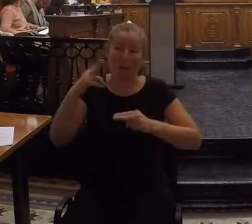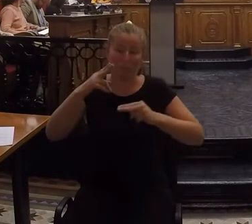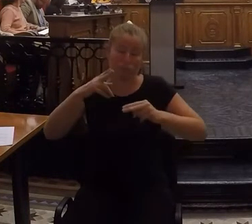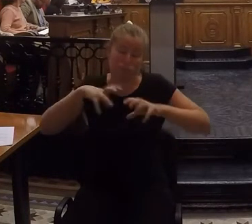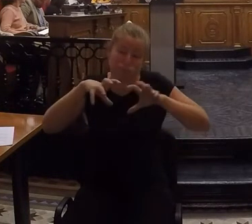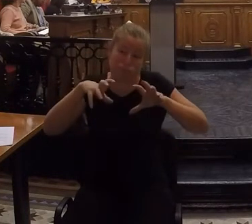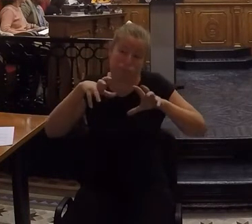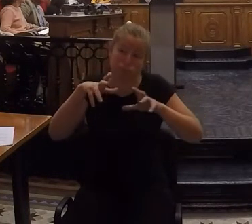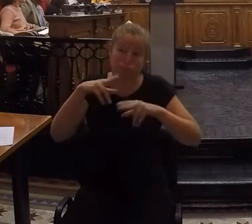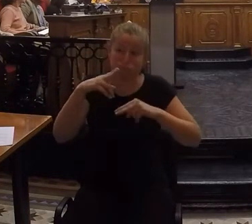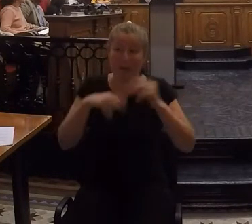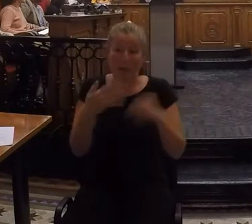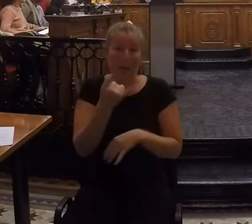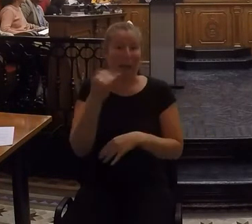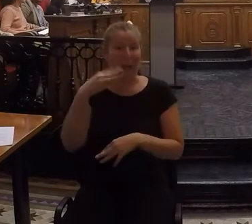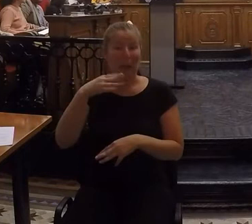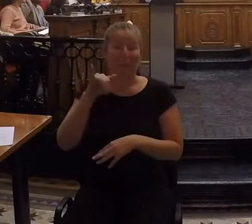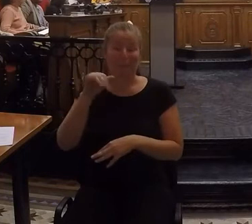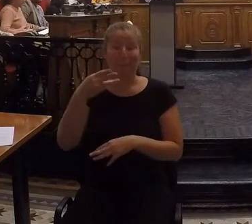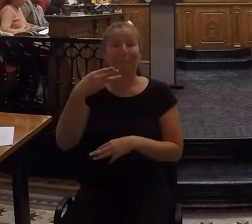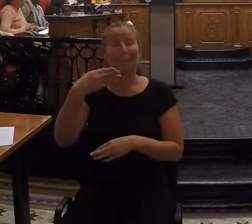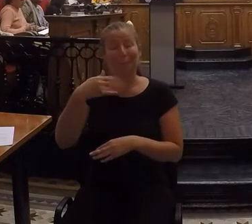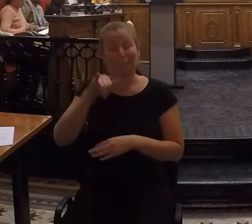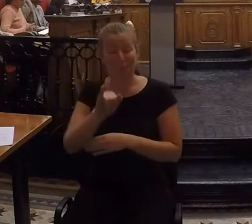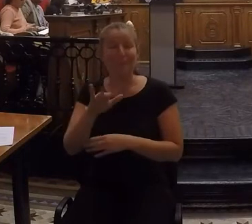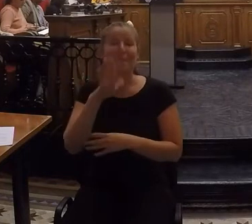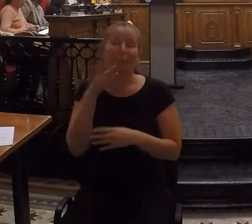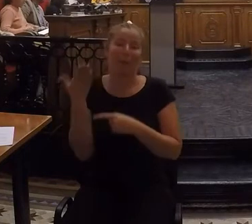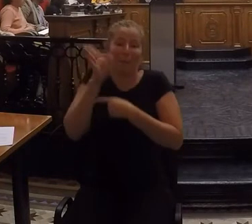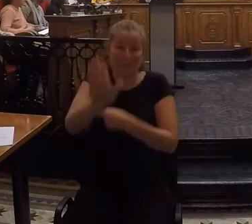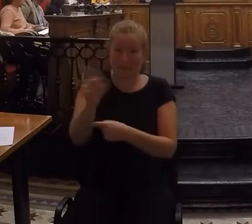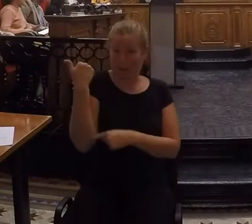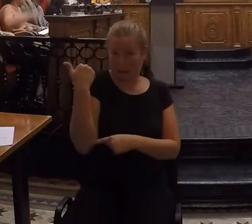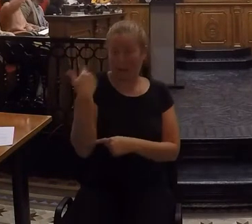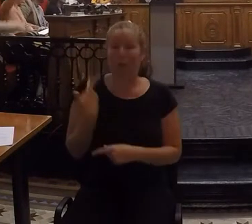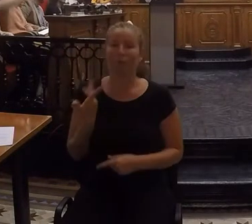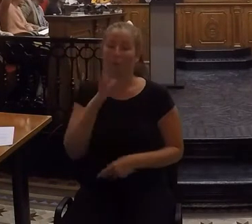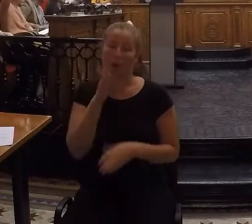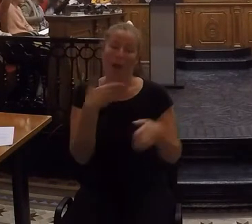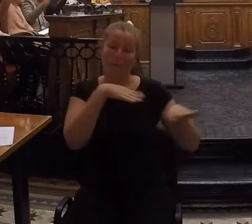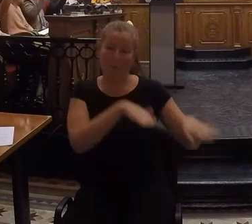2017 con resolución expresa de las alegaciones presentadas. ¿Votos a favor del expediente?